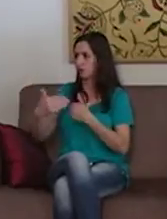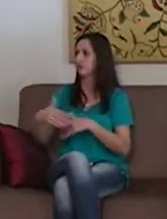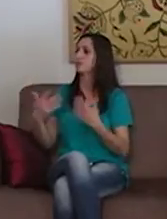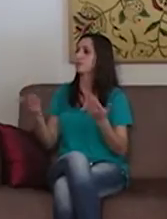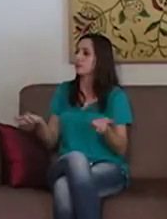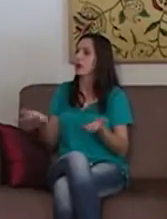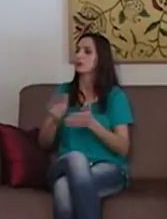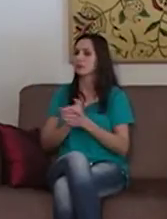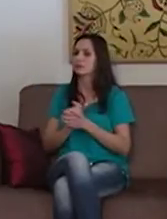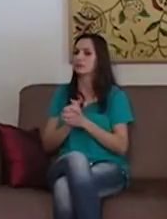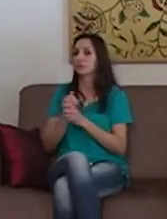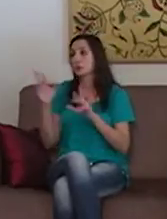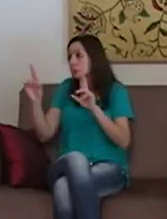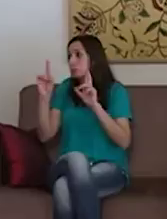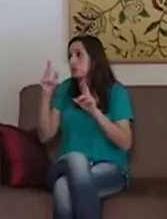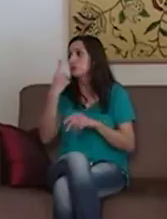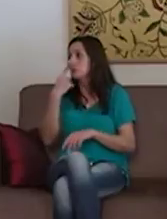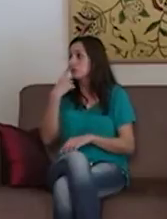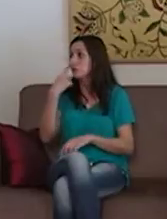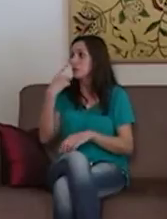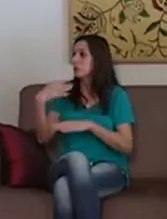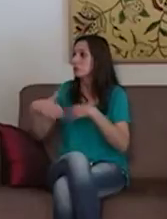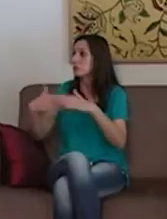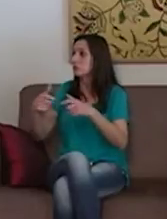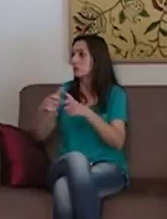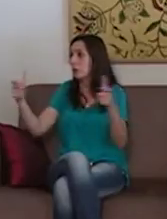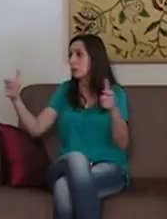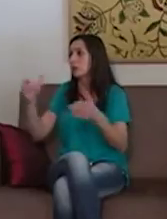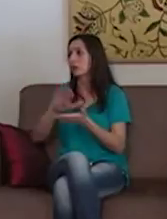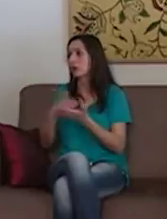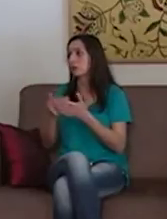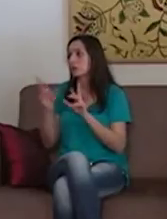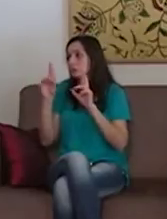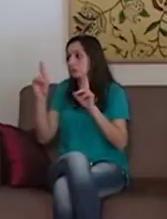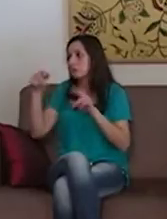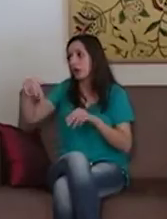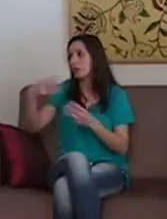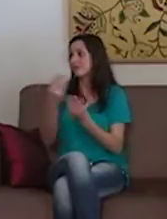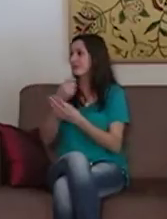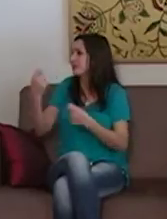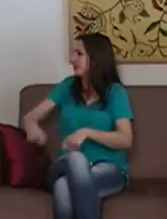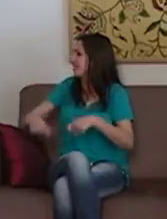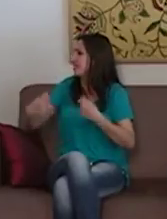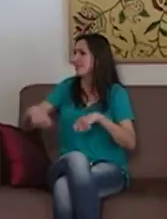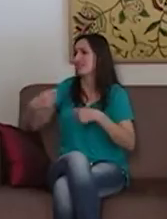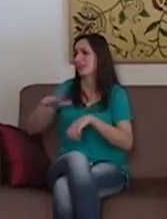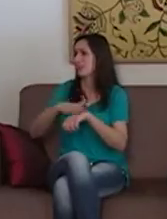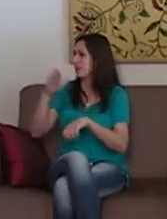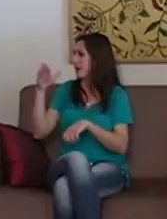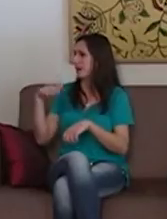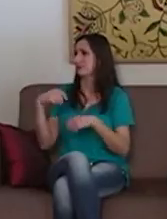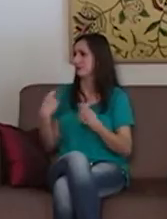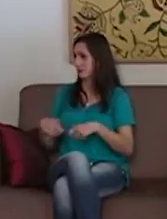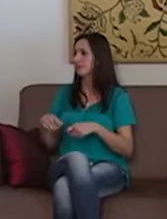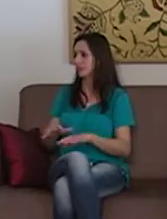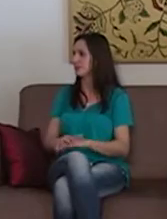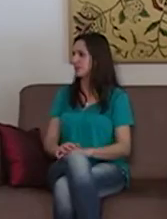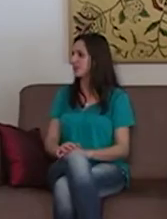que o número de tradutores e intérpretes de Libras seja ampliado. Isso porque a demanda é realmente muito